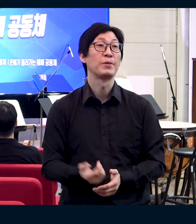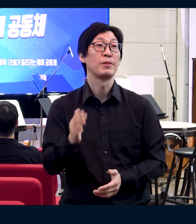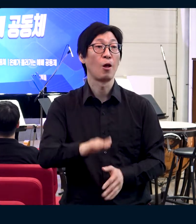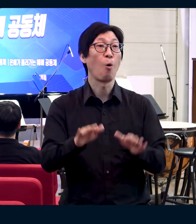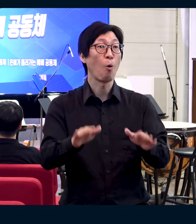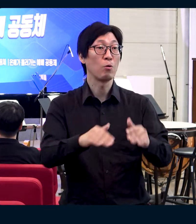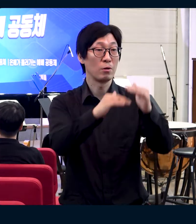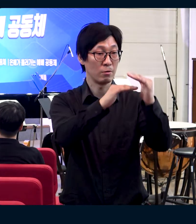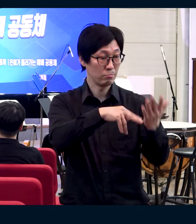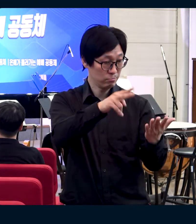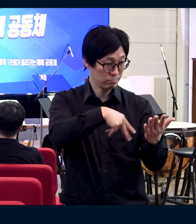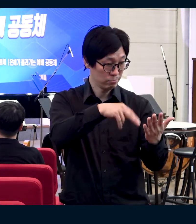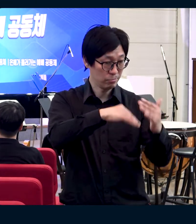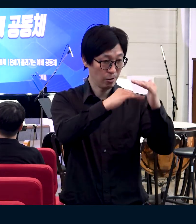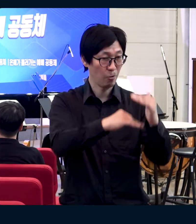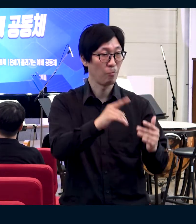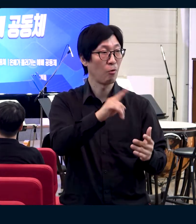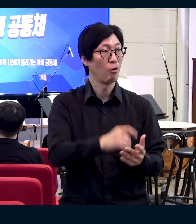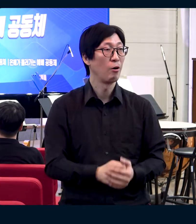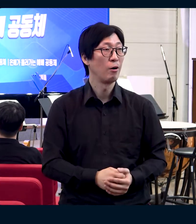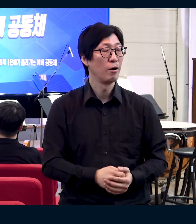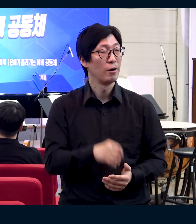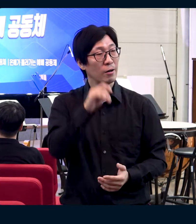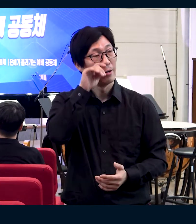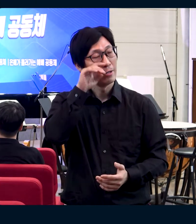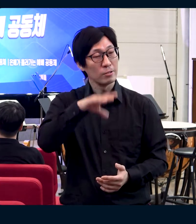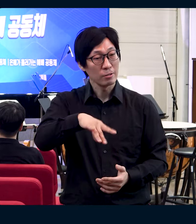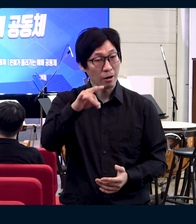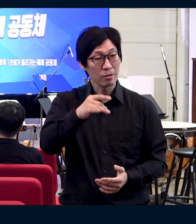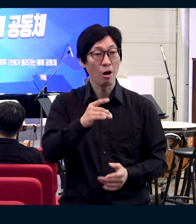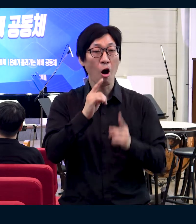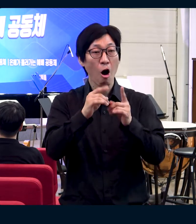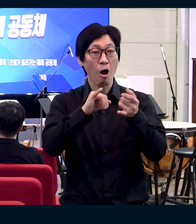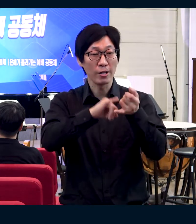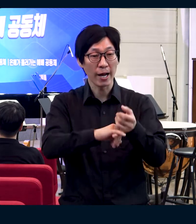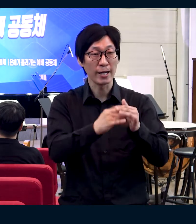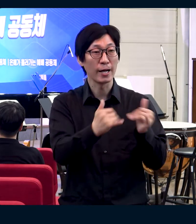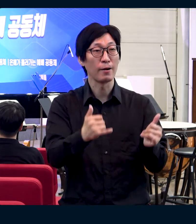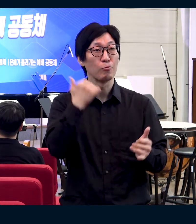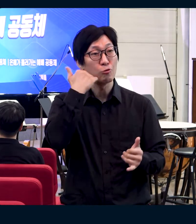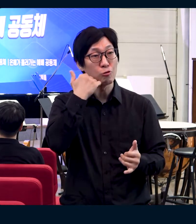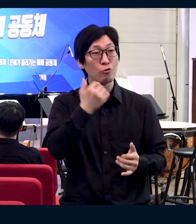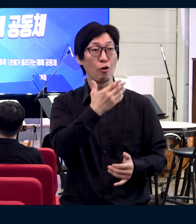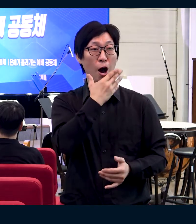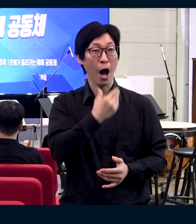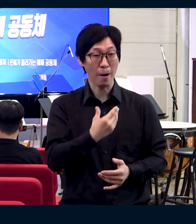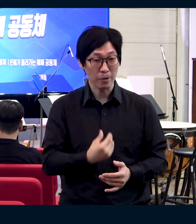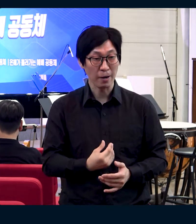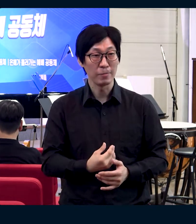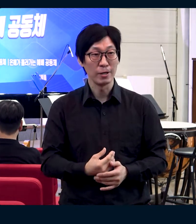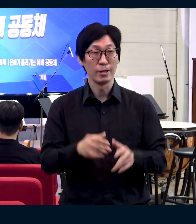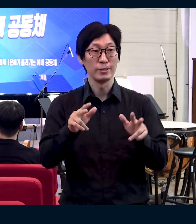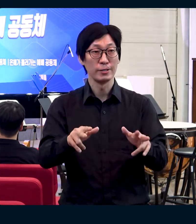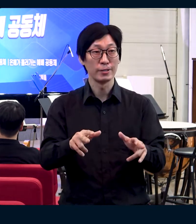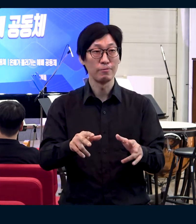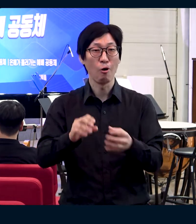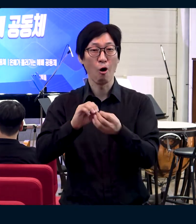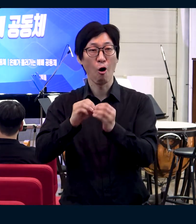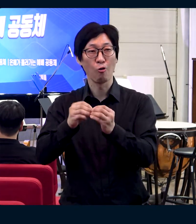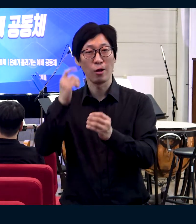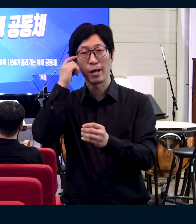안타깝게도 최초의 언약의 삶을 살았던 사람, 즉 믿음의 조상인 아브라함이 바로 이 편법,